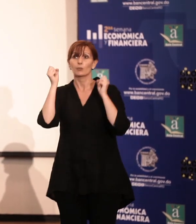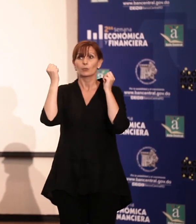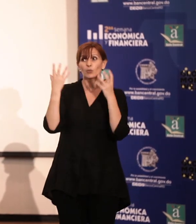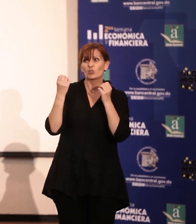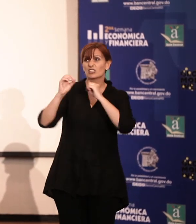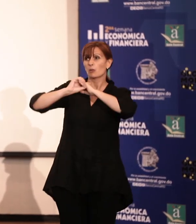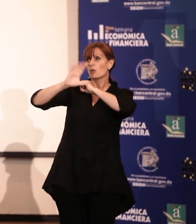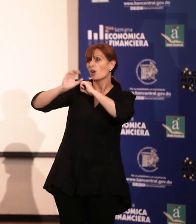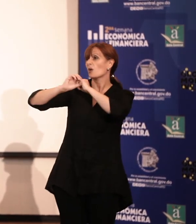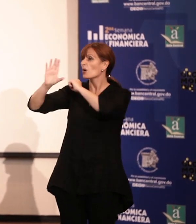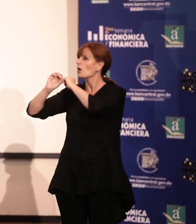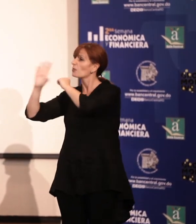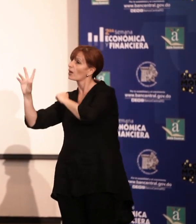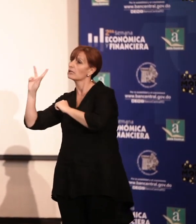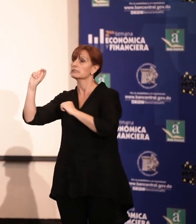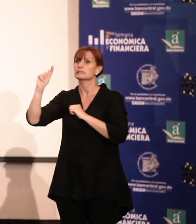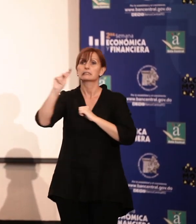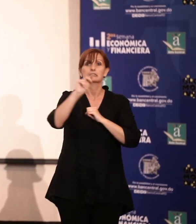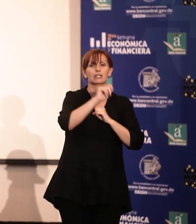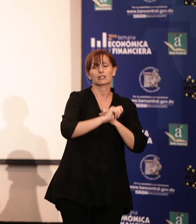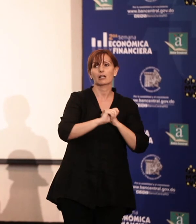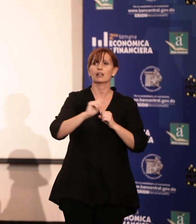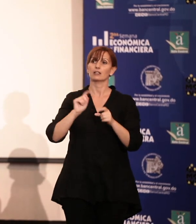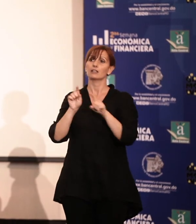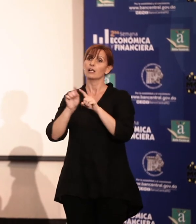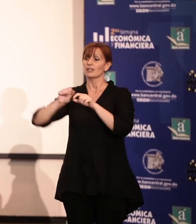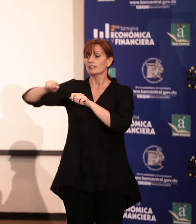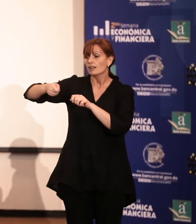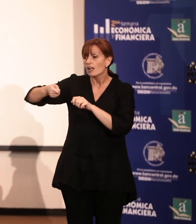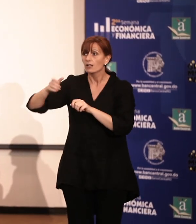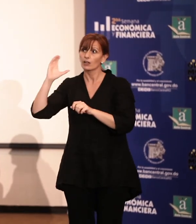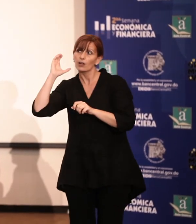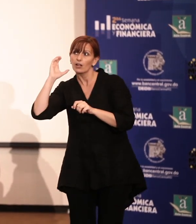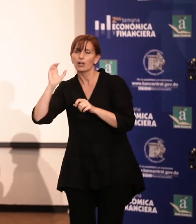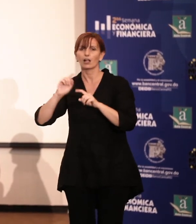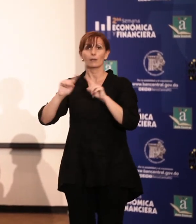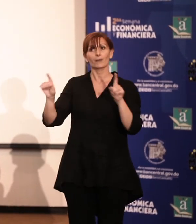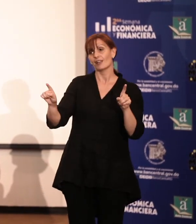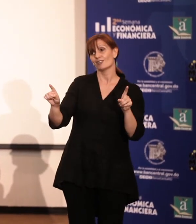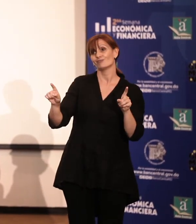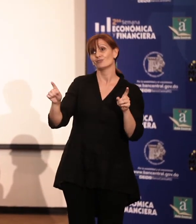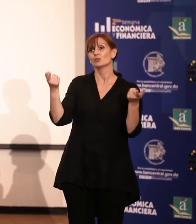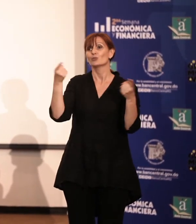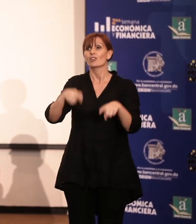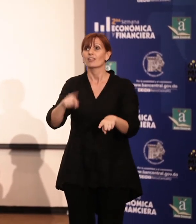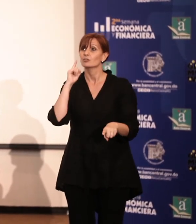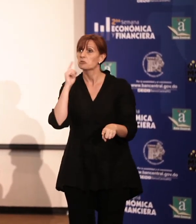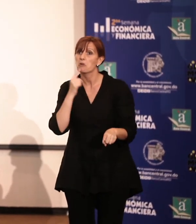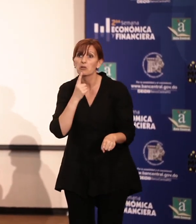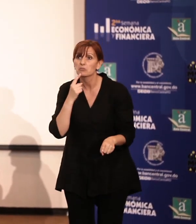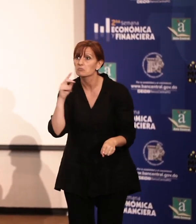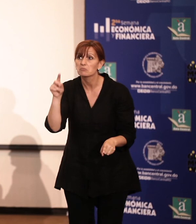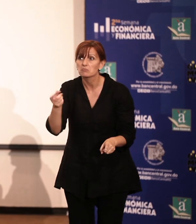mediática televisiva por radio y al sordo esa educación no le llega entonces